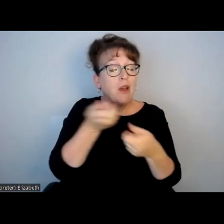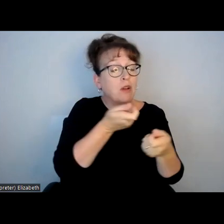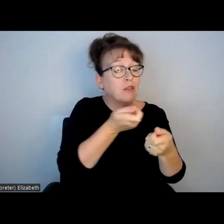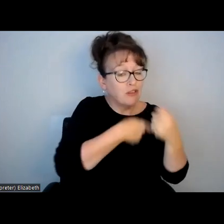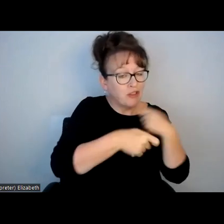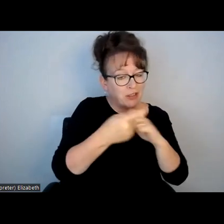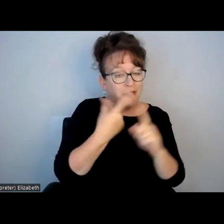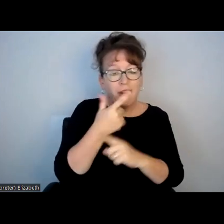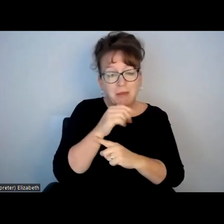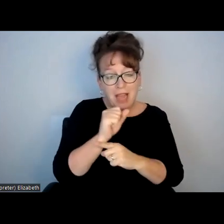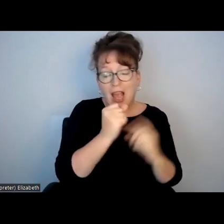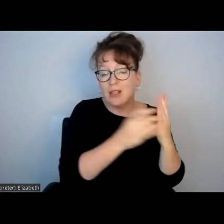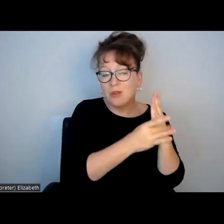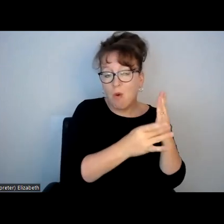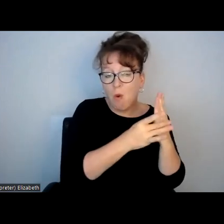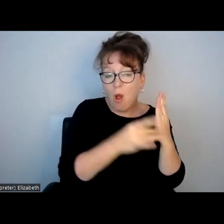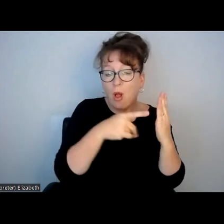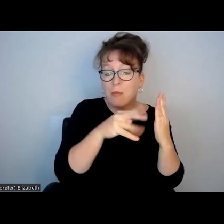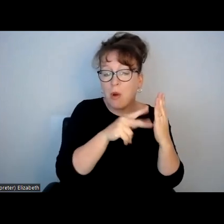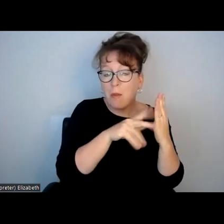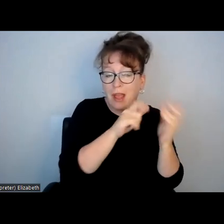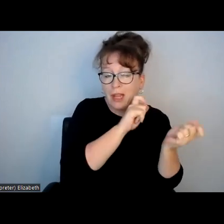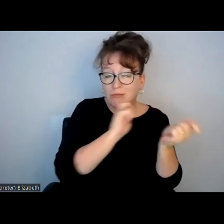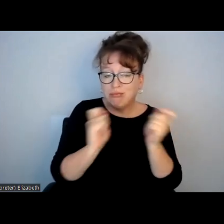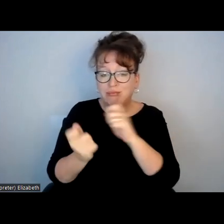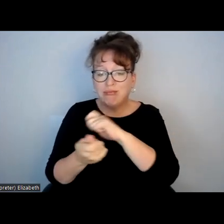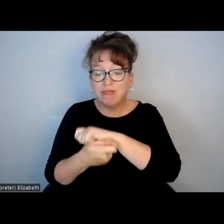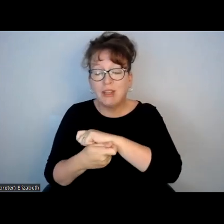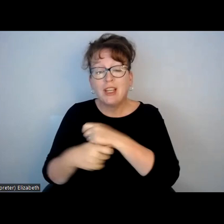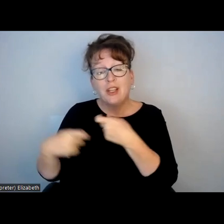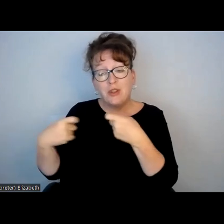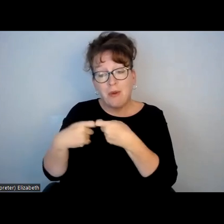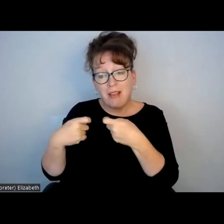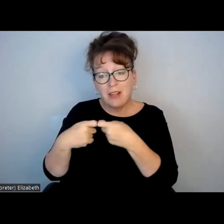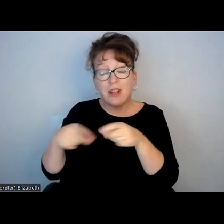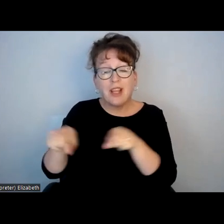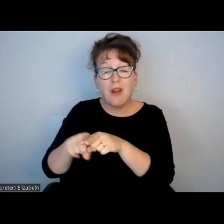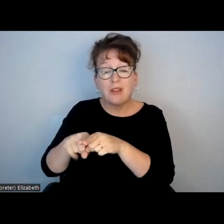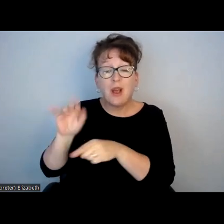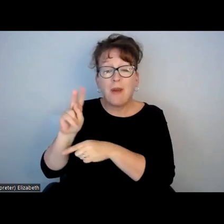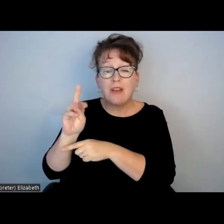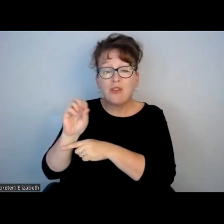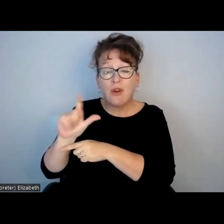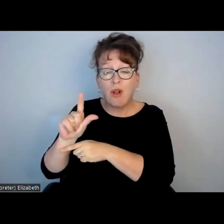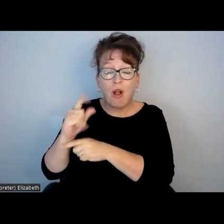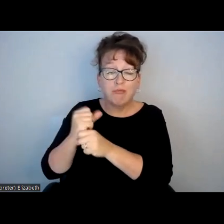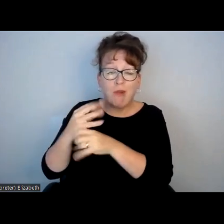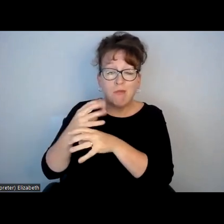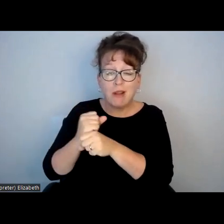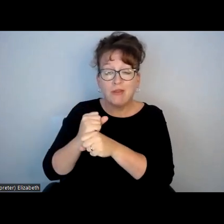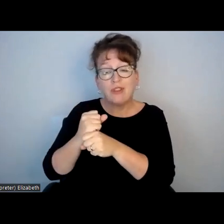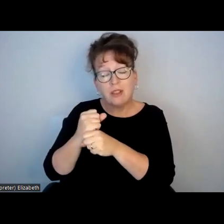infraestructura por ejemplo los vehículos eh estamos tratando de que pasen de ser